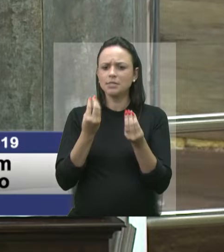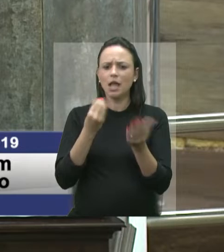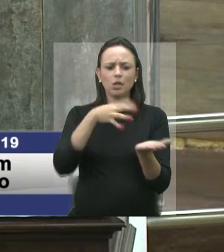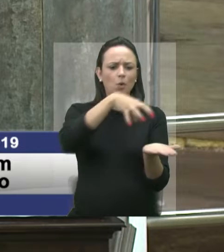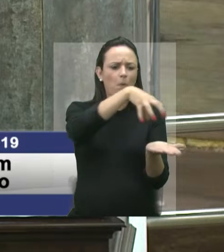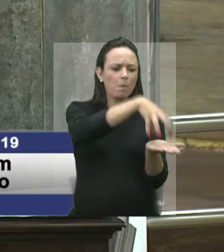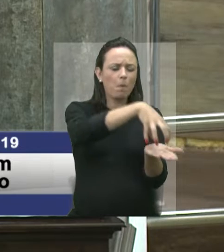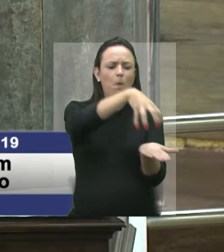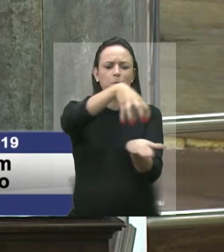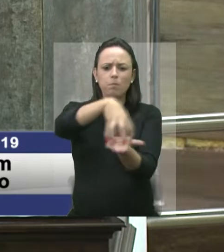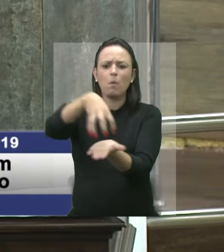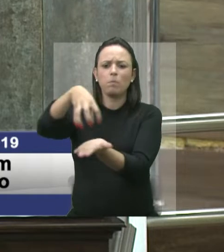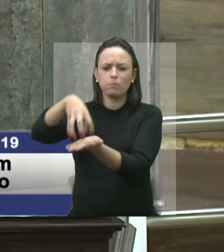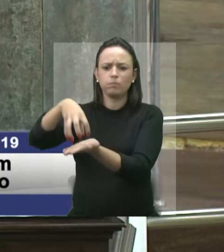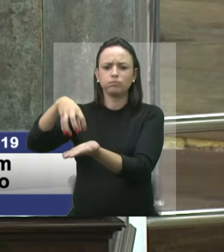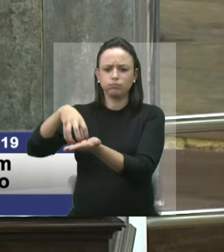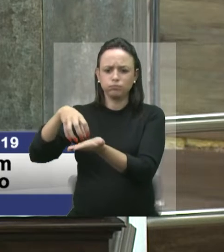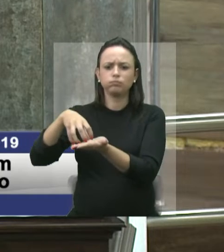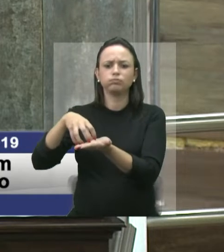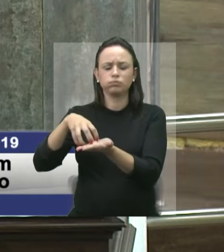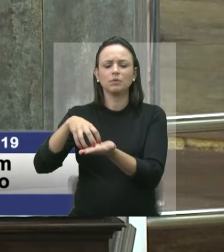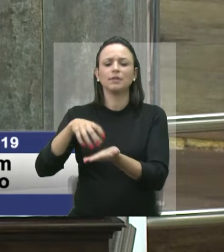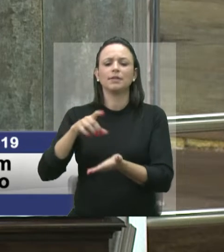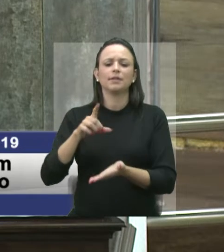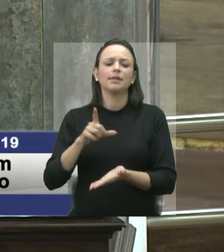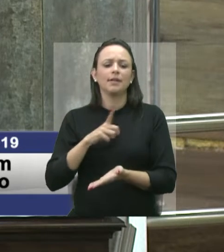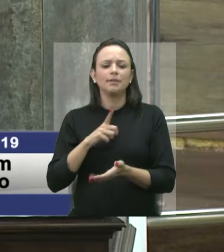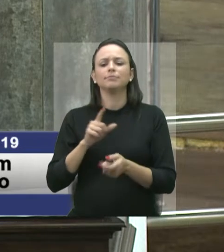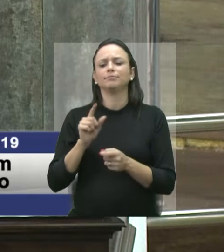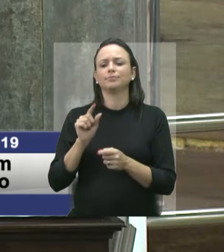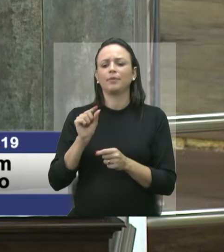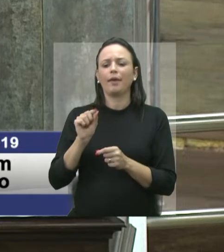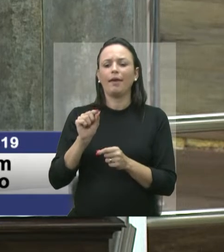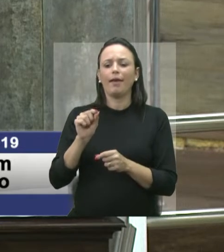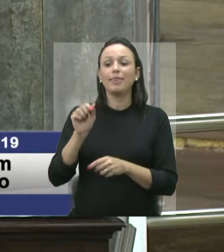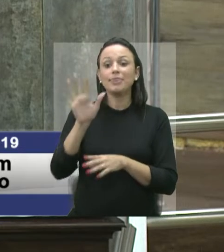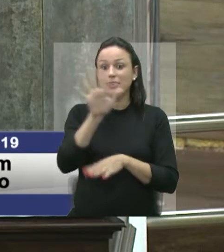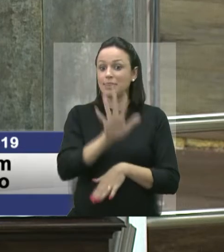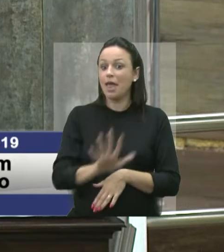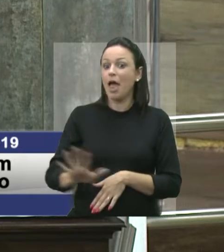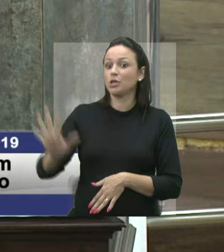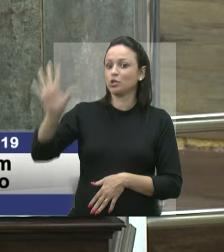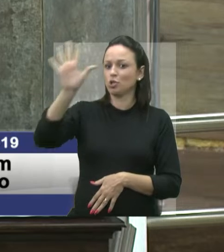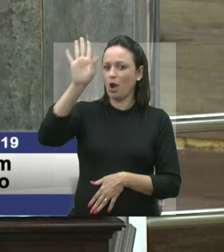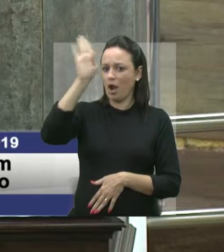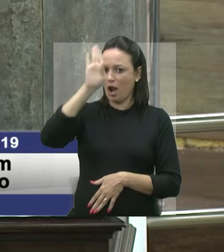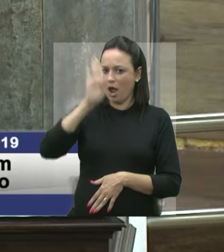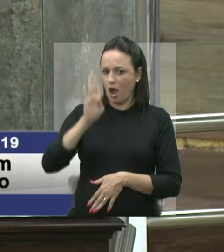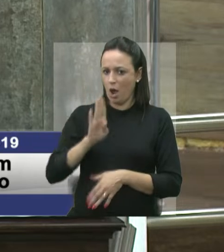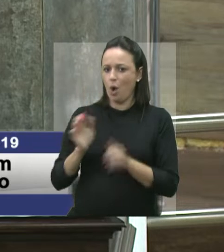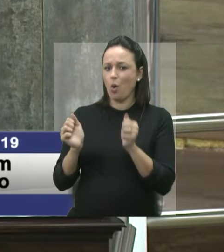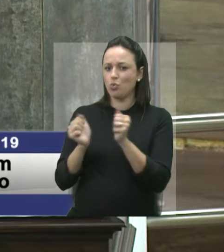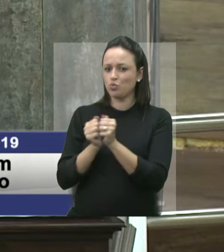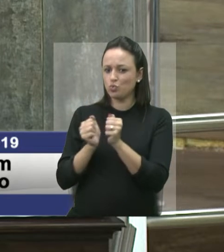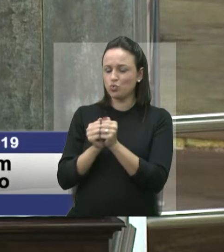que representam o segmento que atua em nível nacional junto às